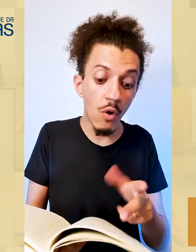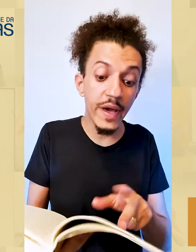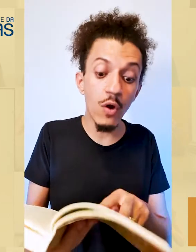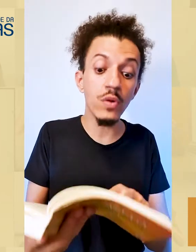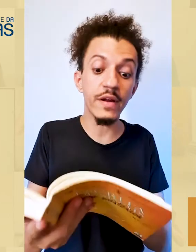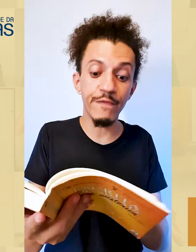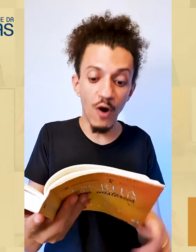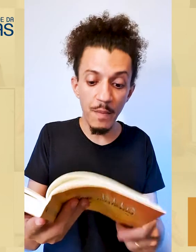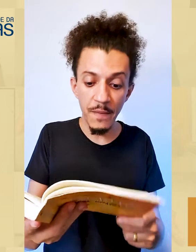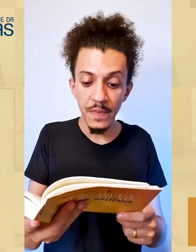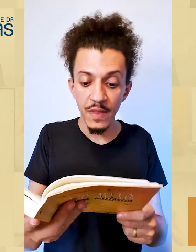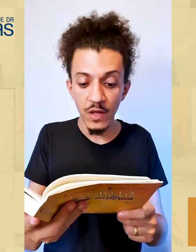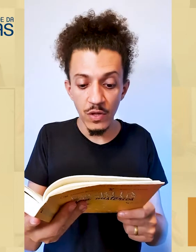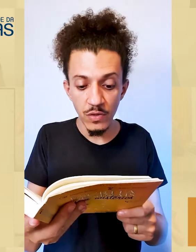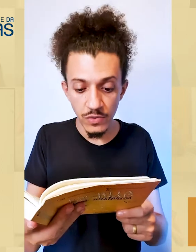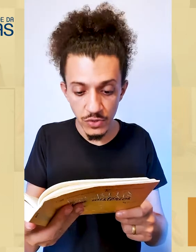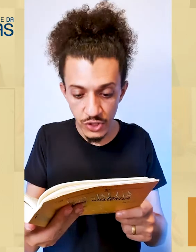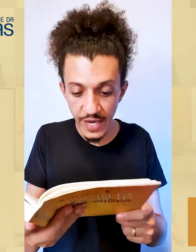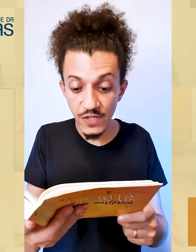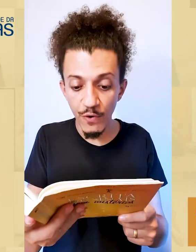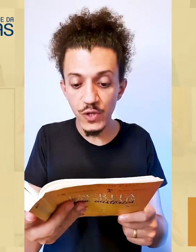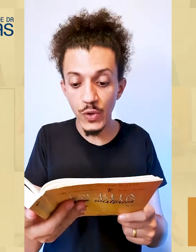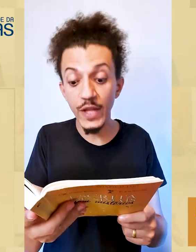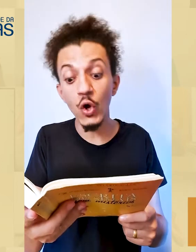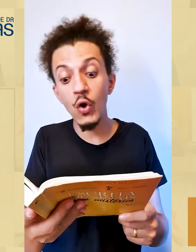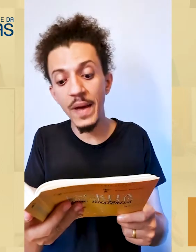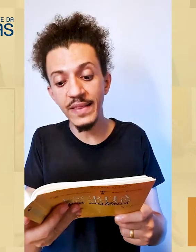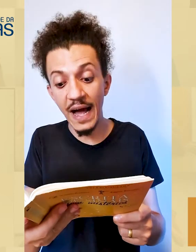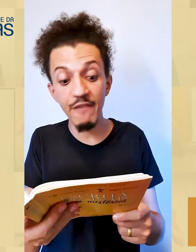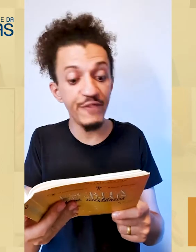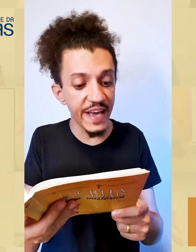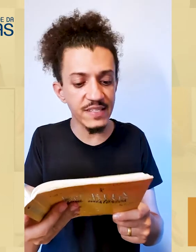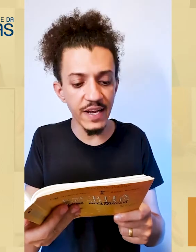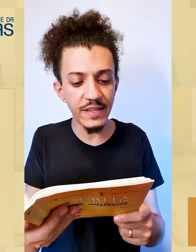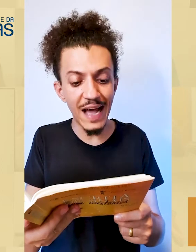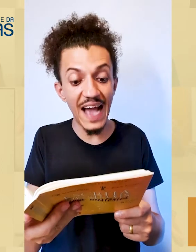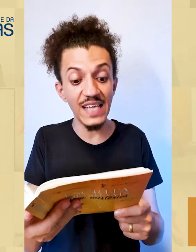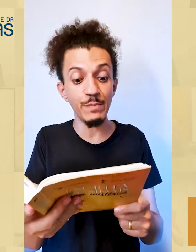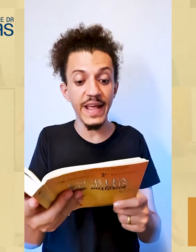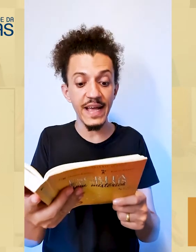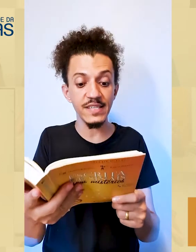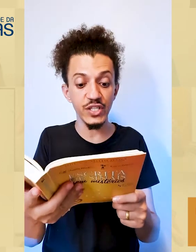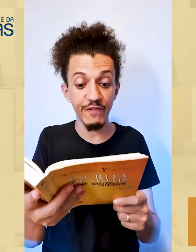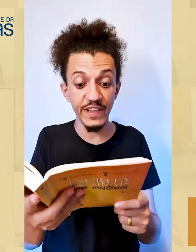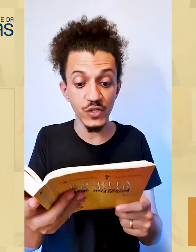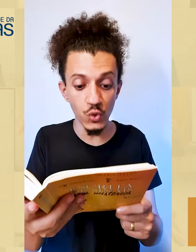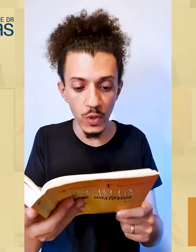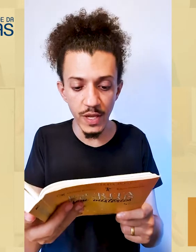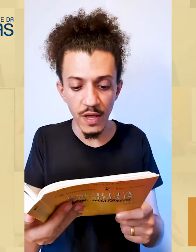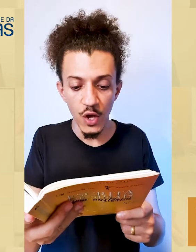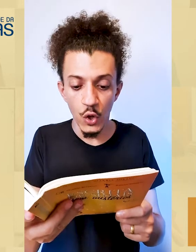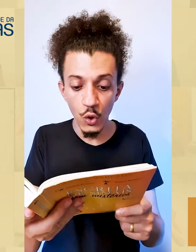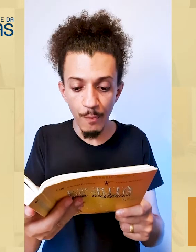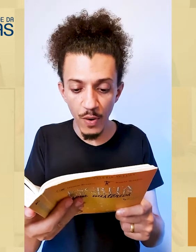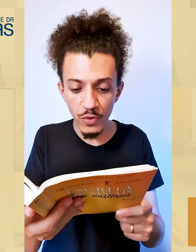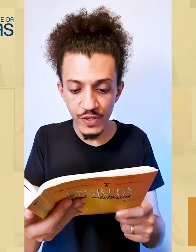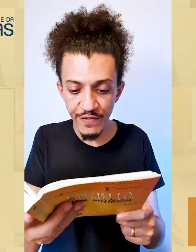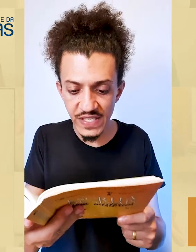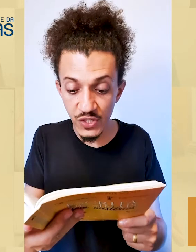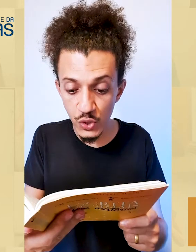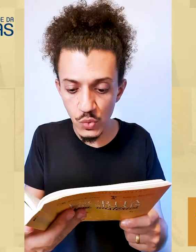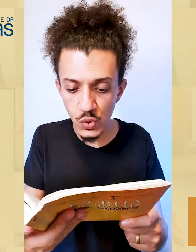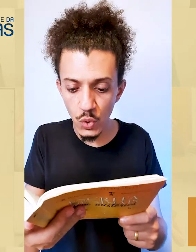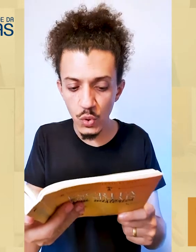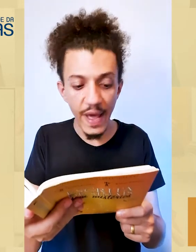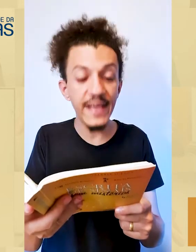inclusive qualquer outra forma de esforço em documentar via escrita a experiência de vida surda do ponto de